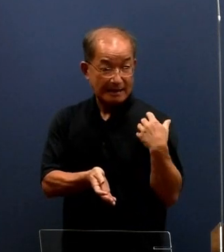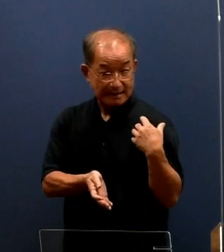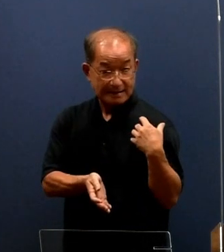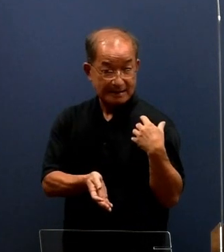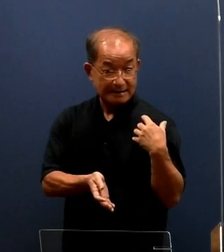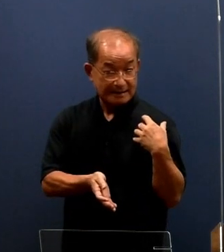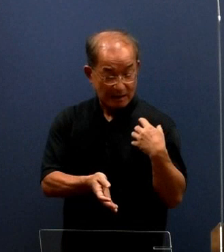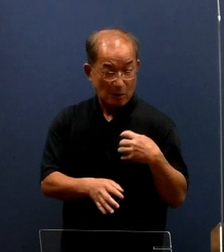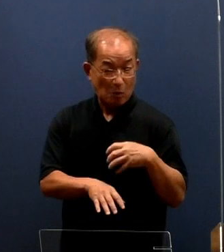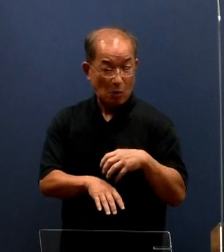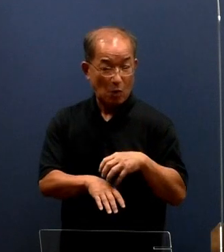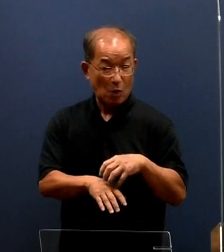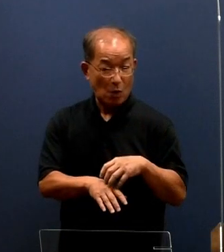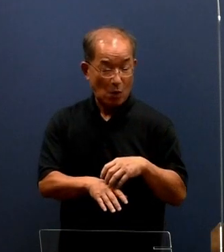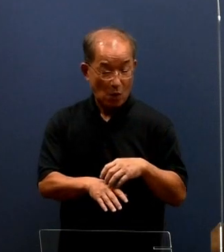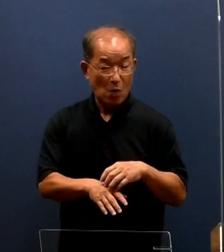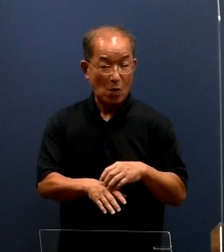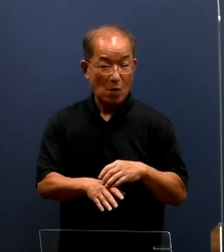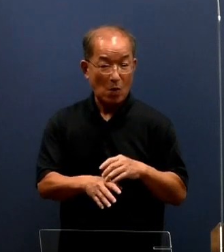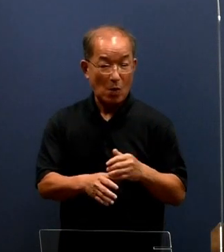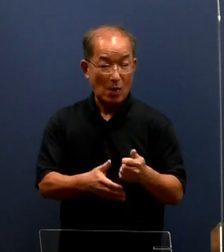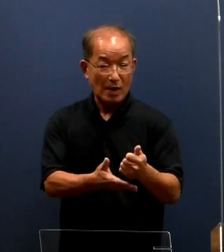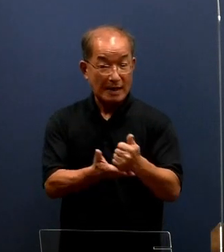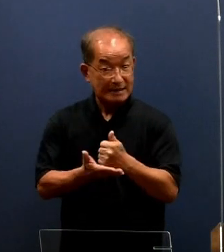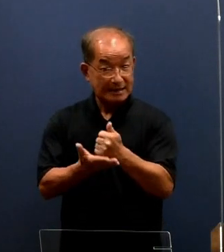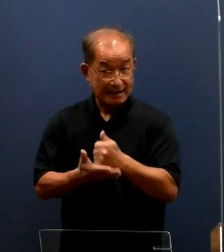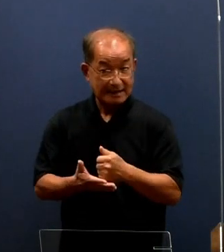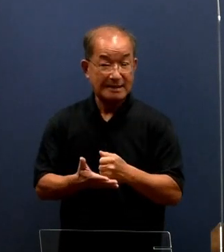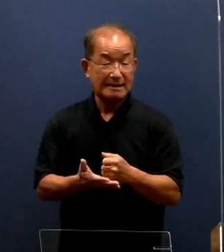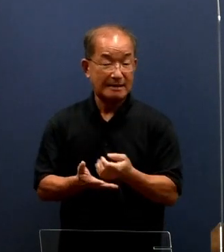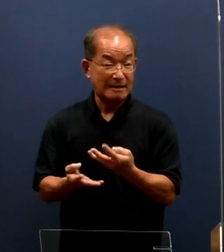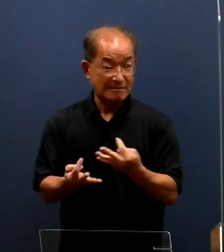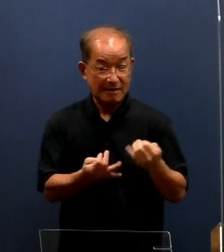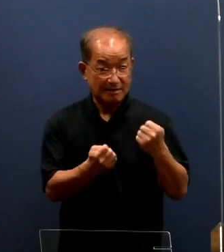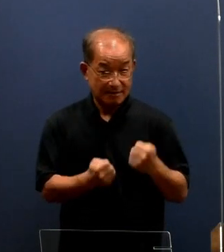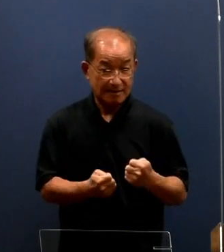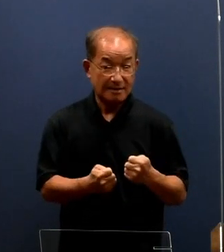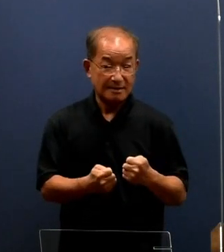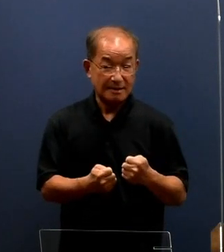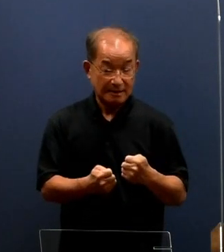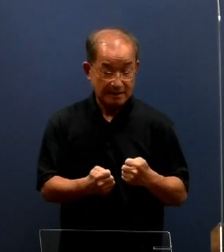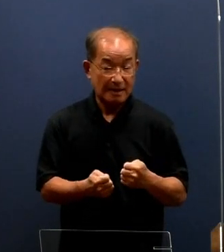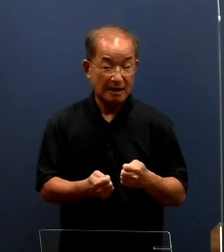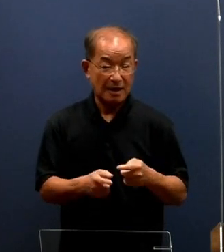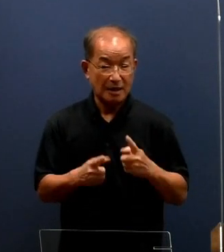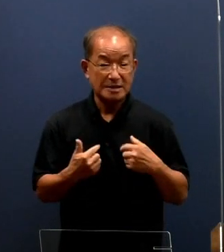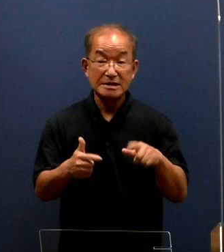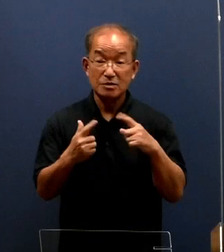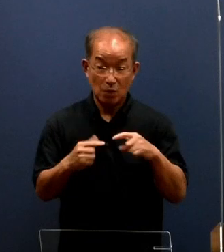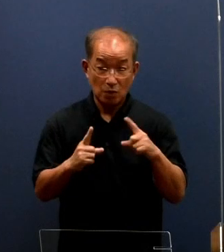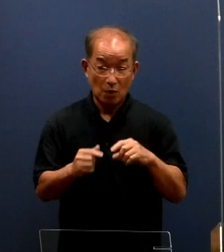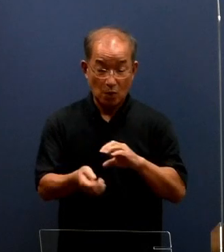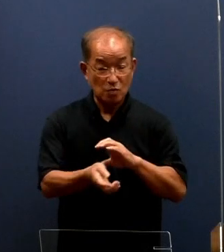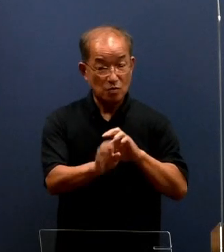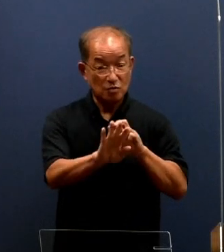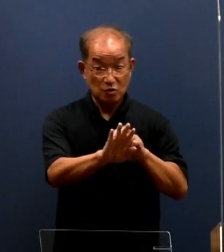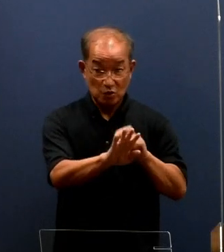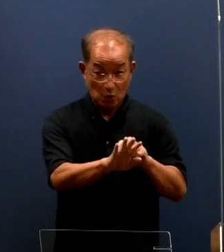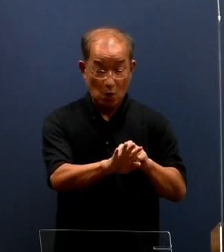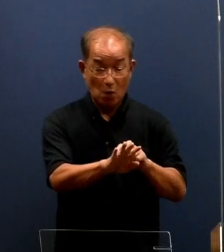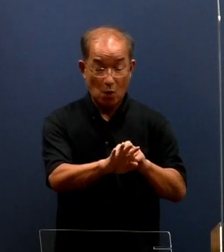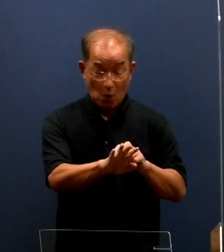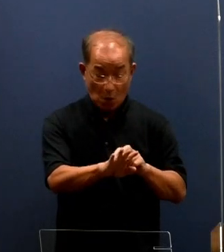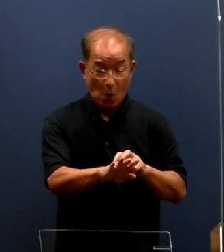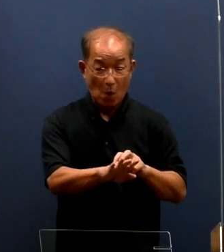してるでしょ。その患者さんがたくさん来られて、日常の業務を圧迫しているというふ